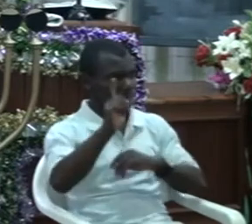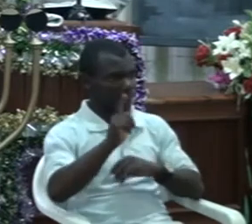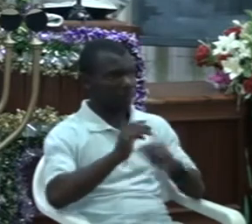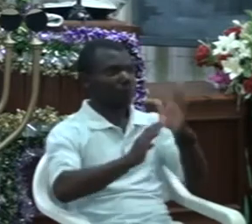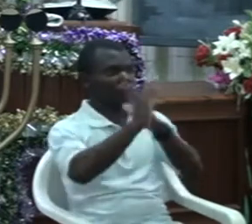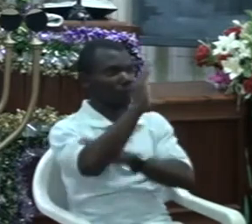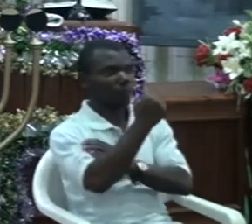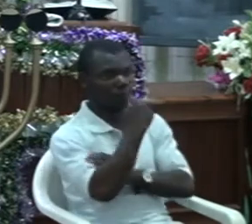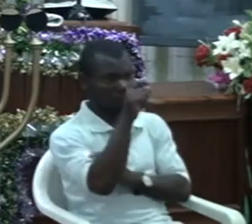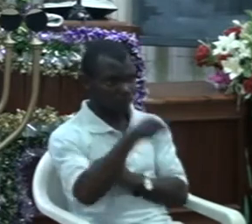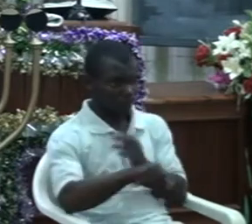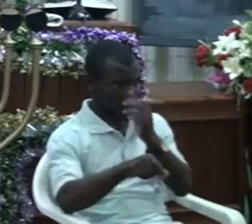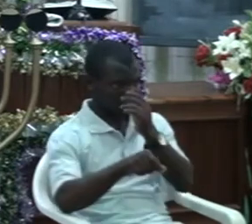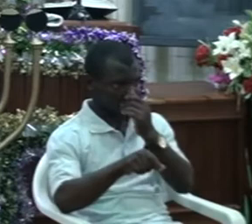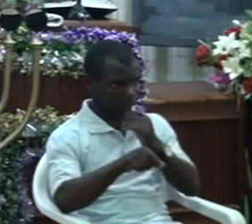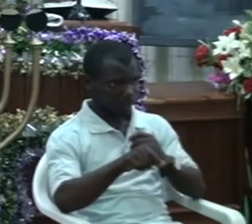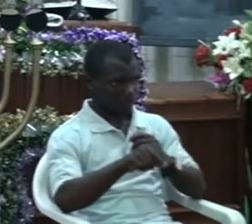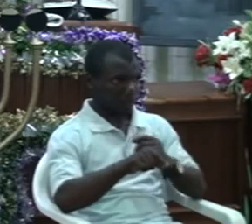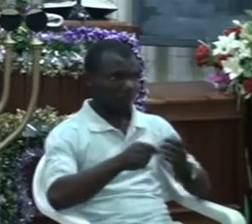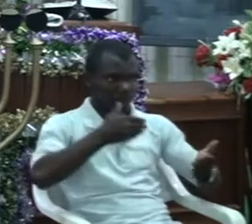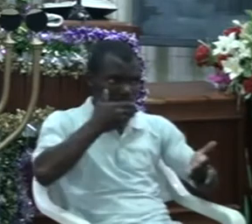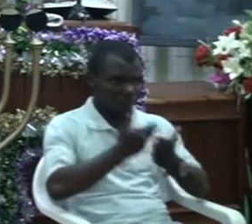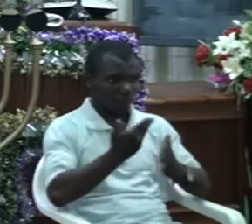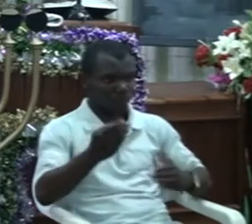Amen. Dieu dit,